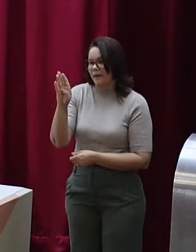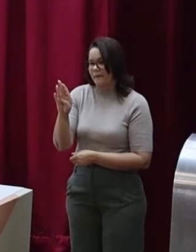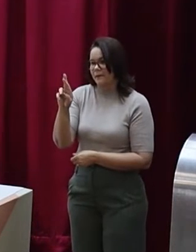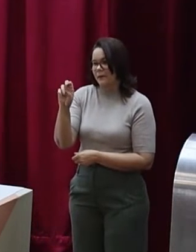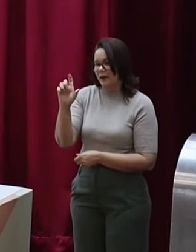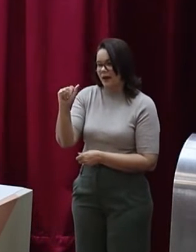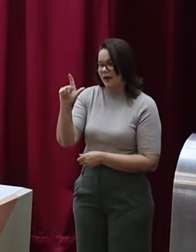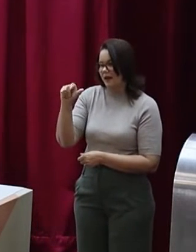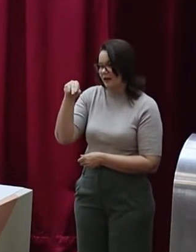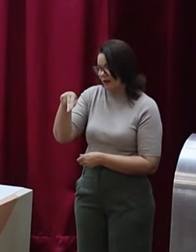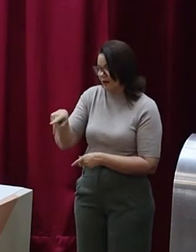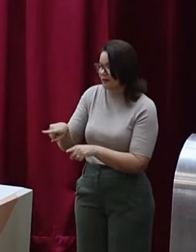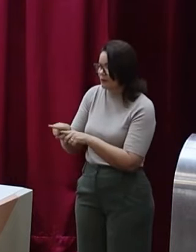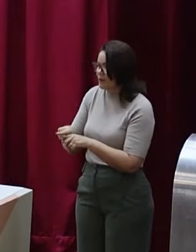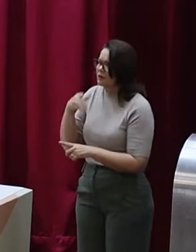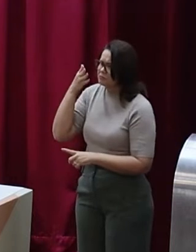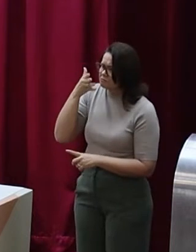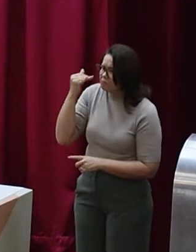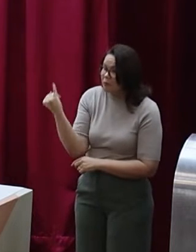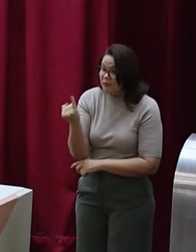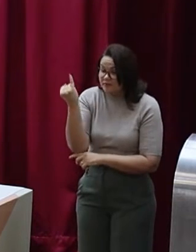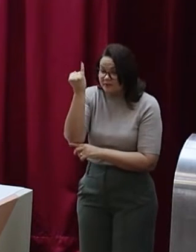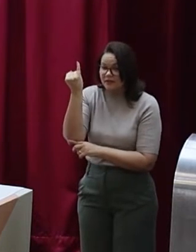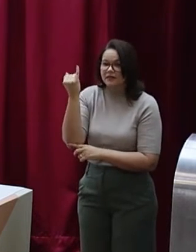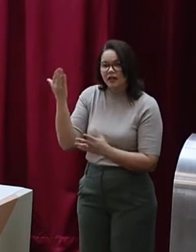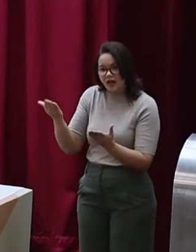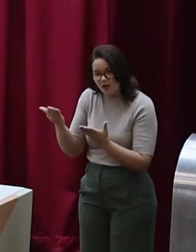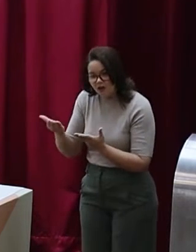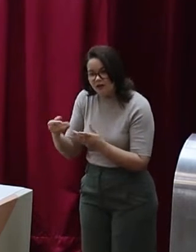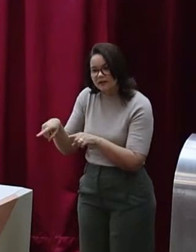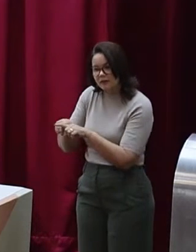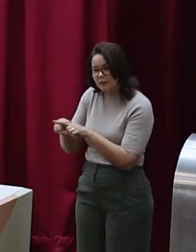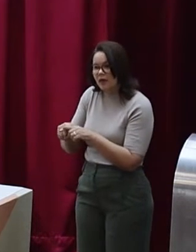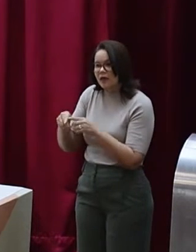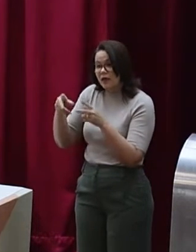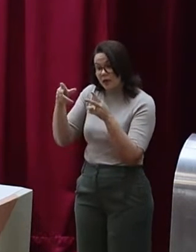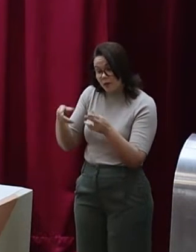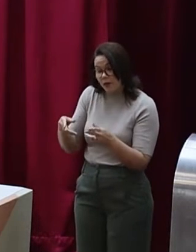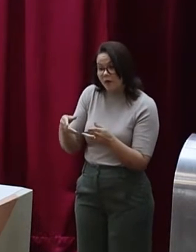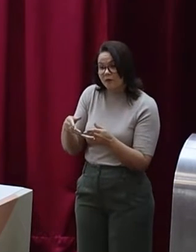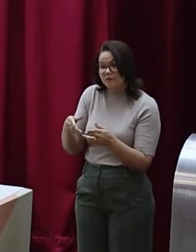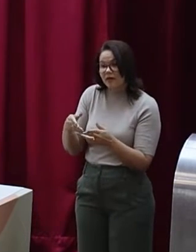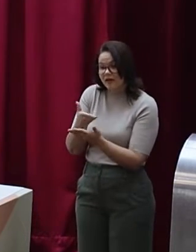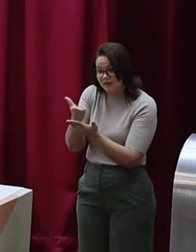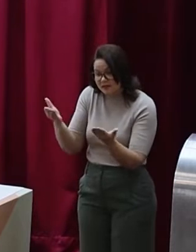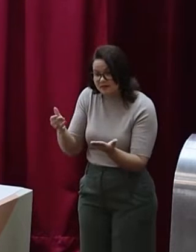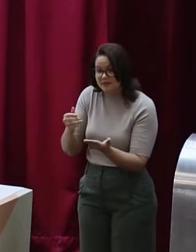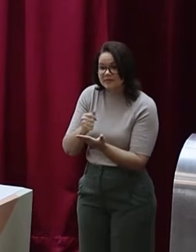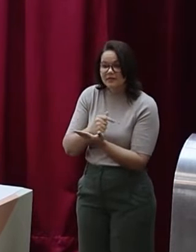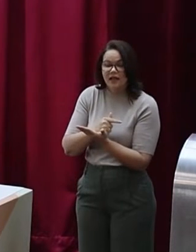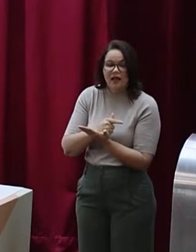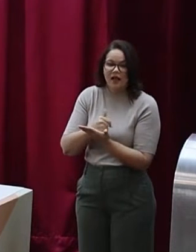muito importantes para o nosso Estado, e agora o faz dessa forma que vocês estão acompanhando a diretoria da ALAB.